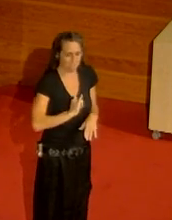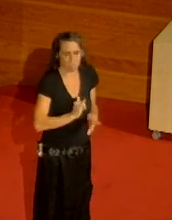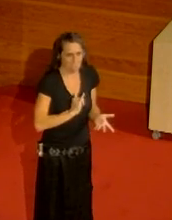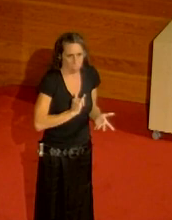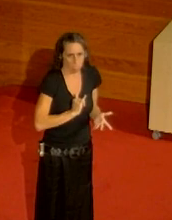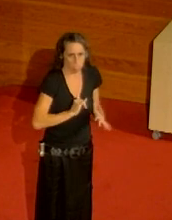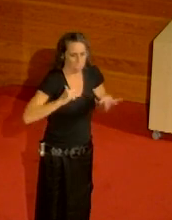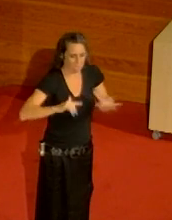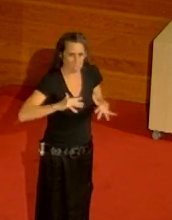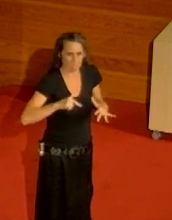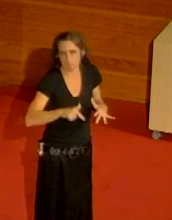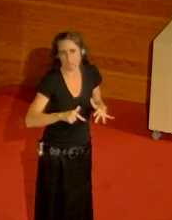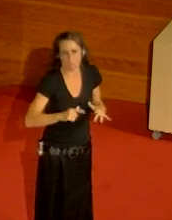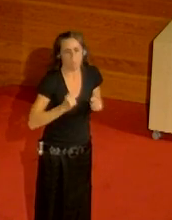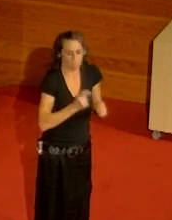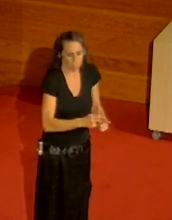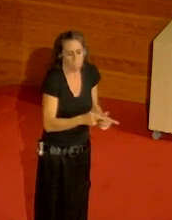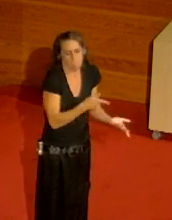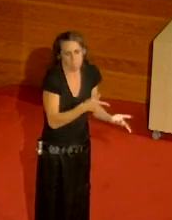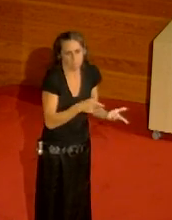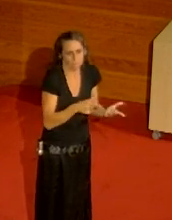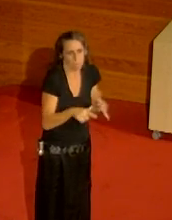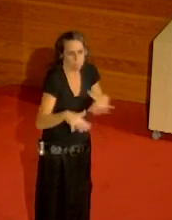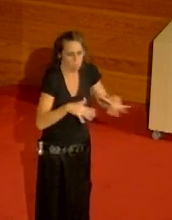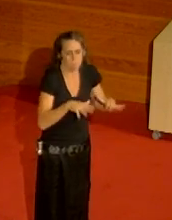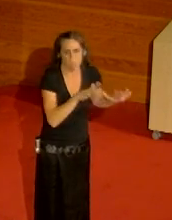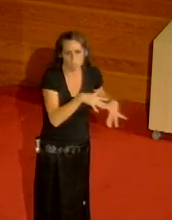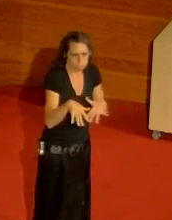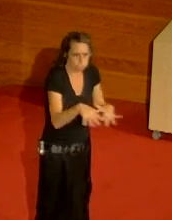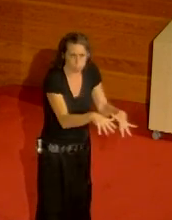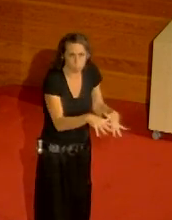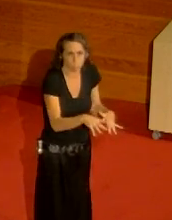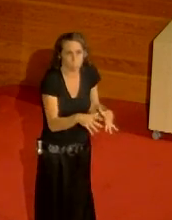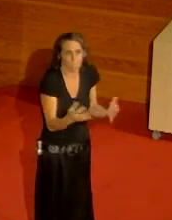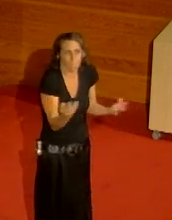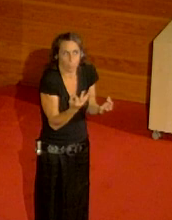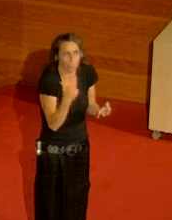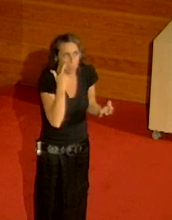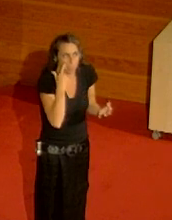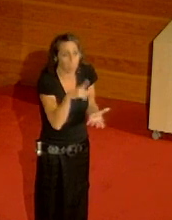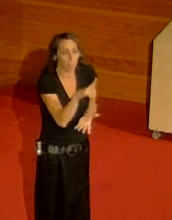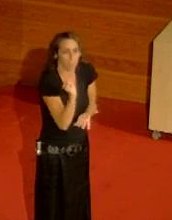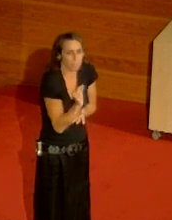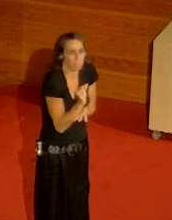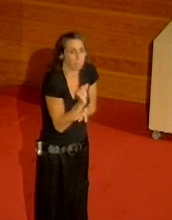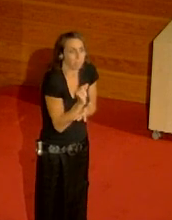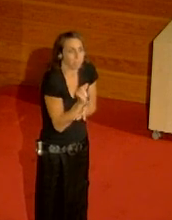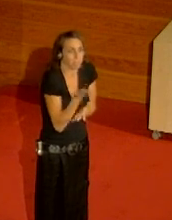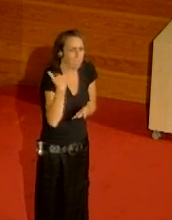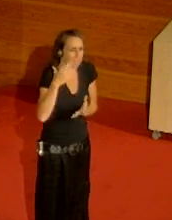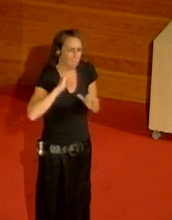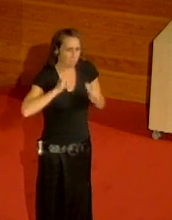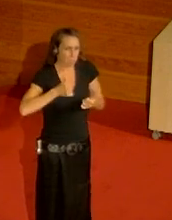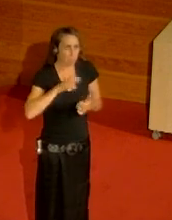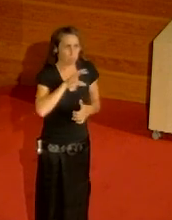si quiero ser un estado una democracia liberal como la como se concibió al principio